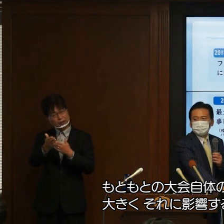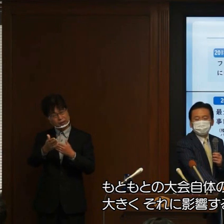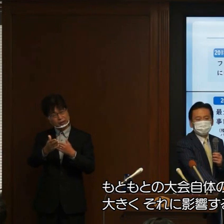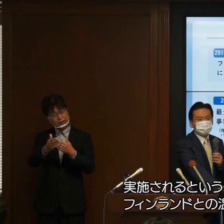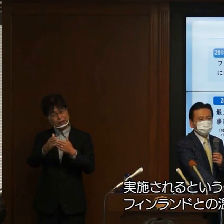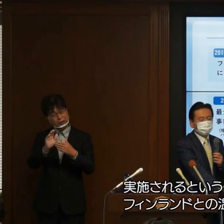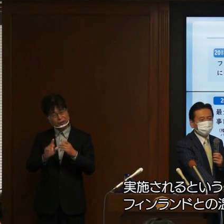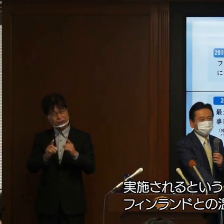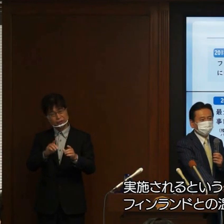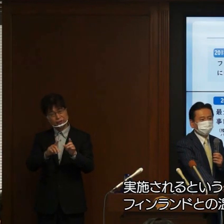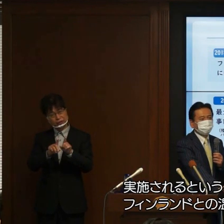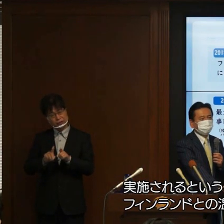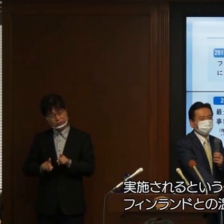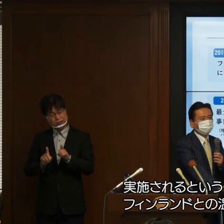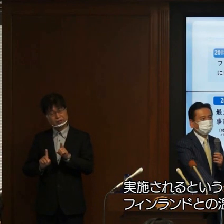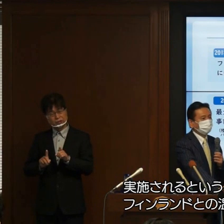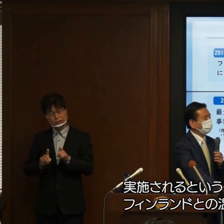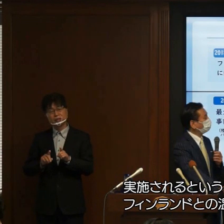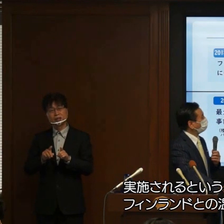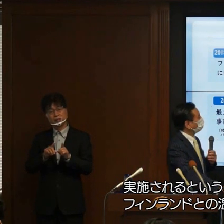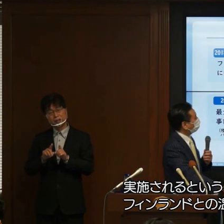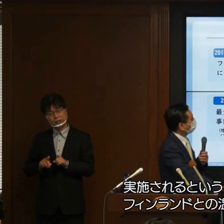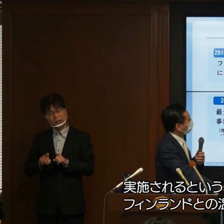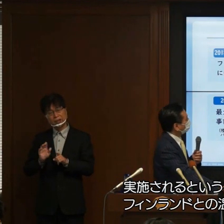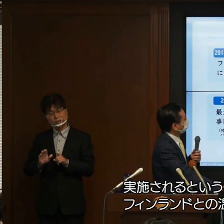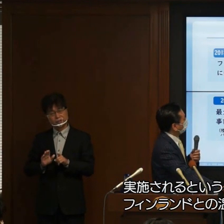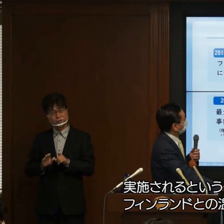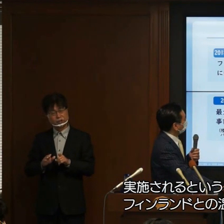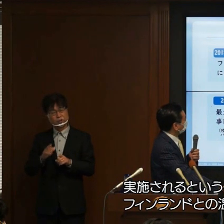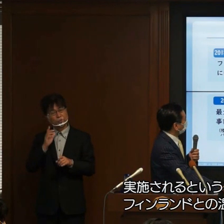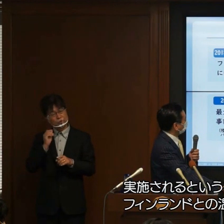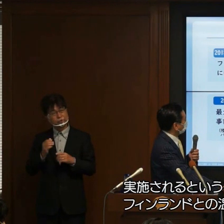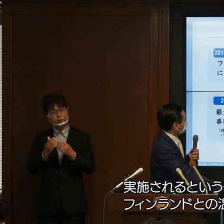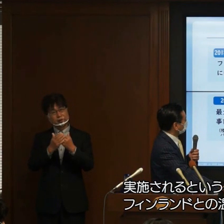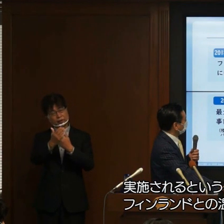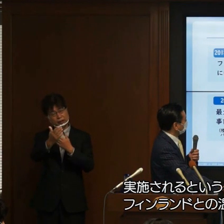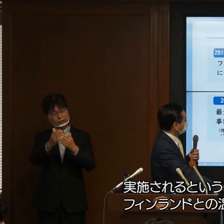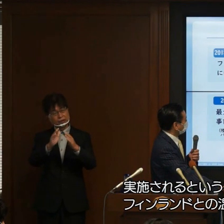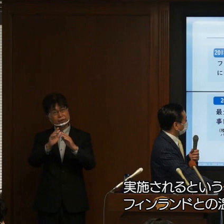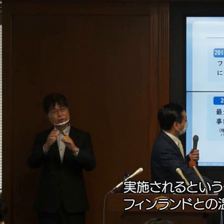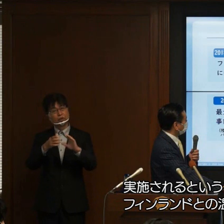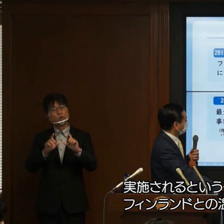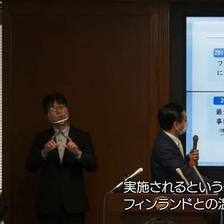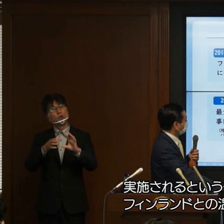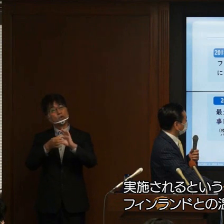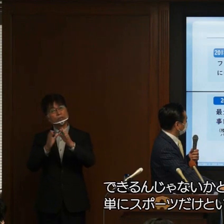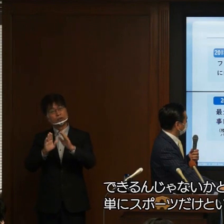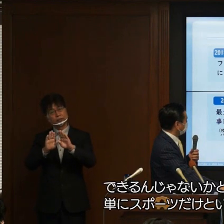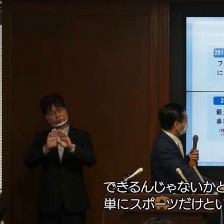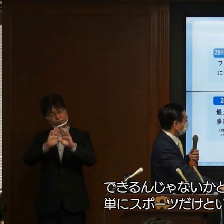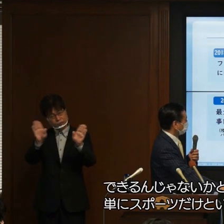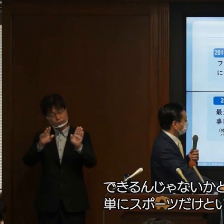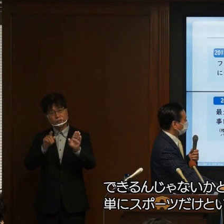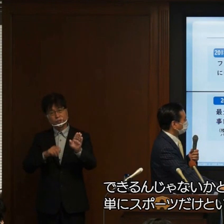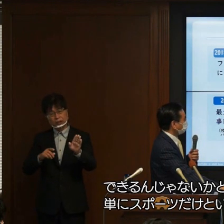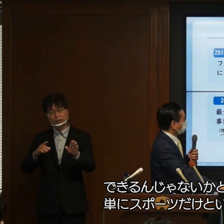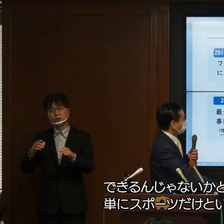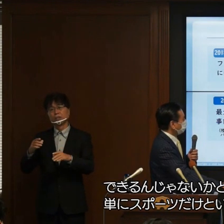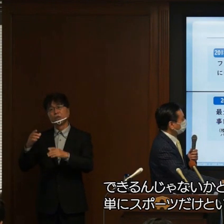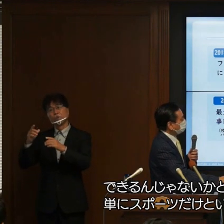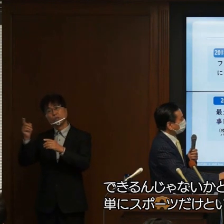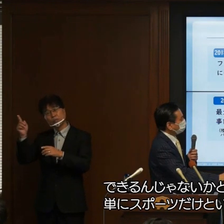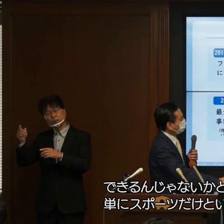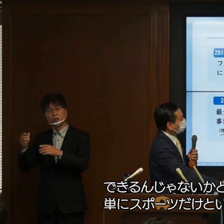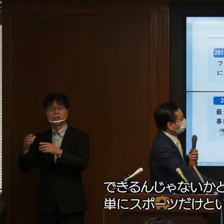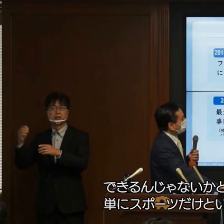が、実施されるということになりますと、フィンランドとの温かい交流ができるんじゃないかということなん